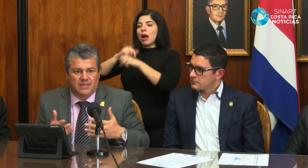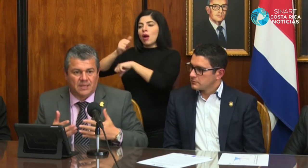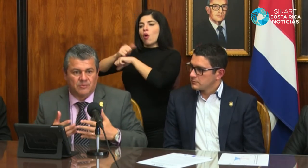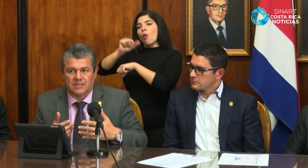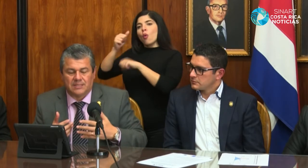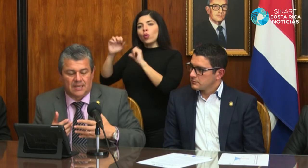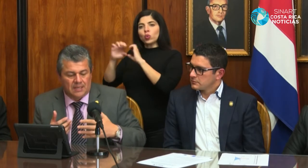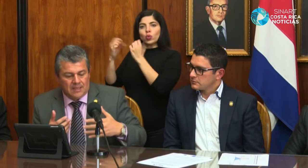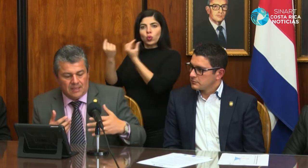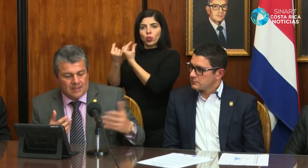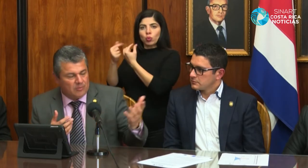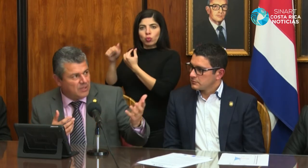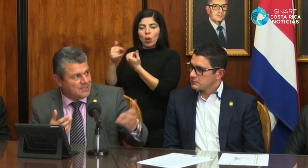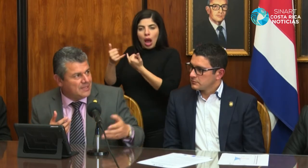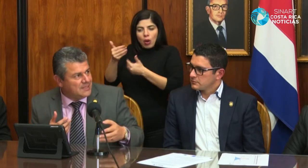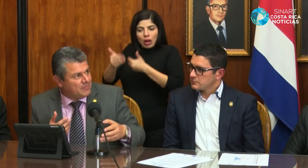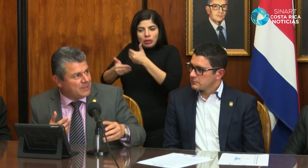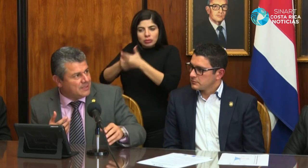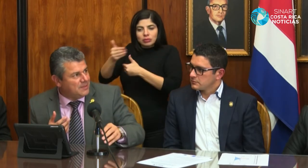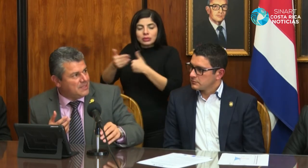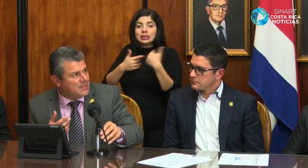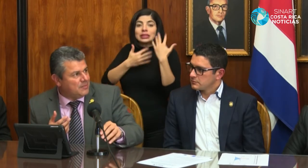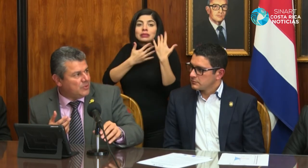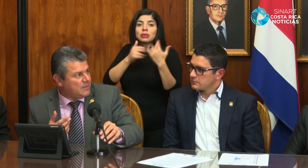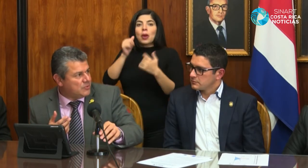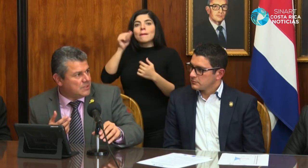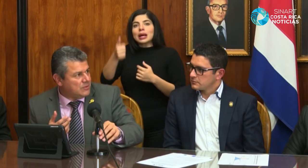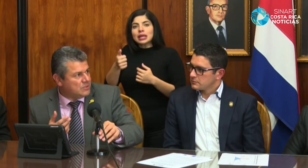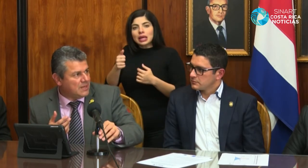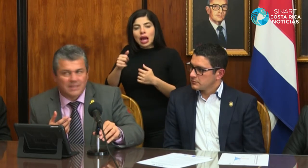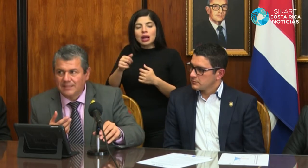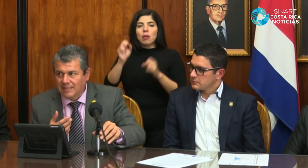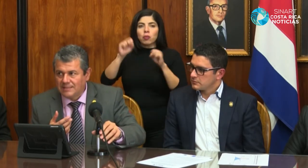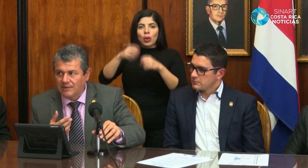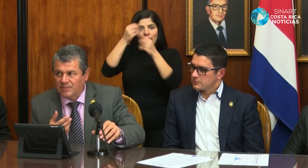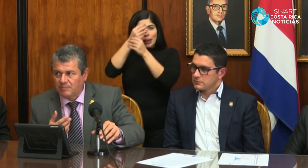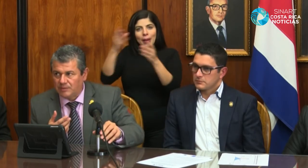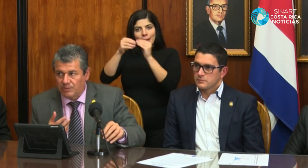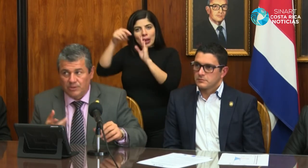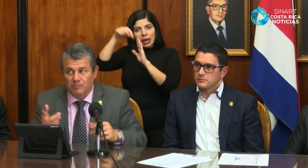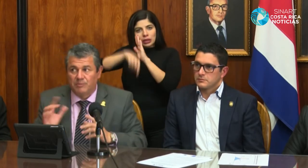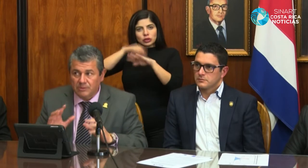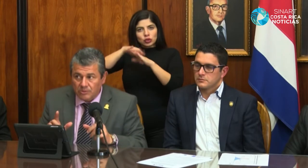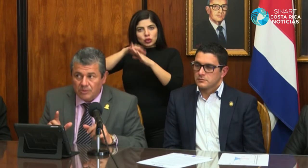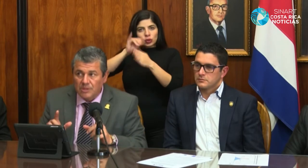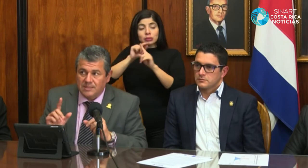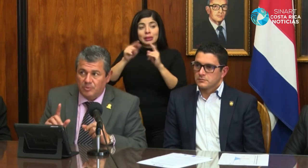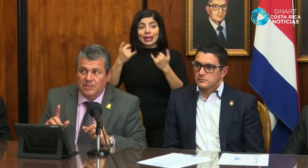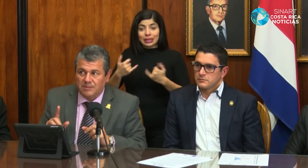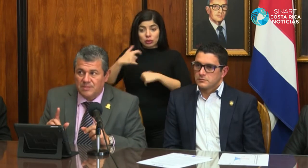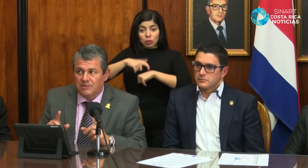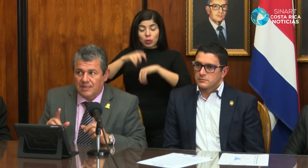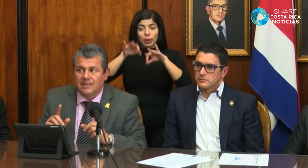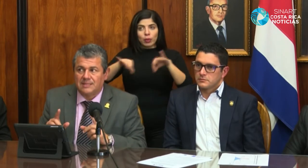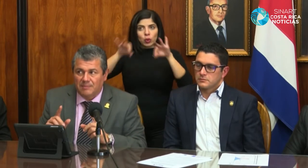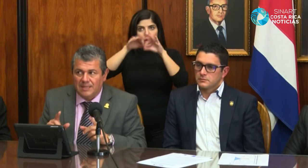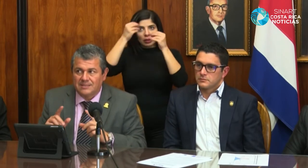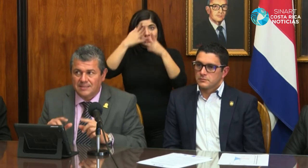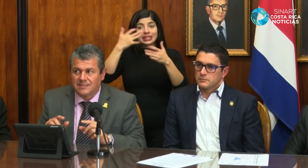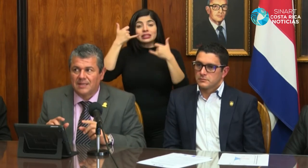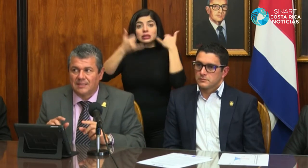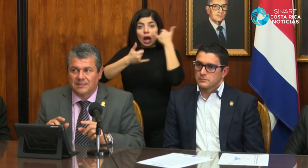y esperaríamos que ya, como dice doña Ilse, a partir de mañana podamos anunciar más detalles al respecto. Pero de momento es importante mencionar que